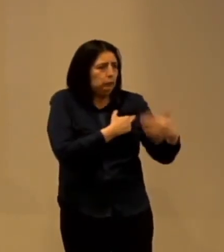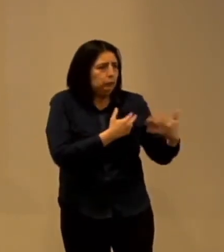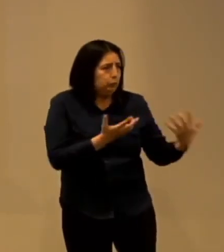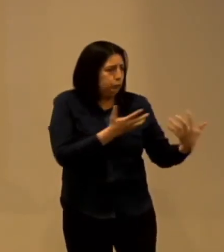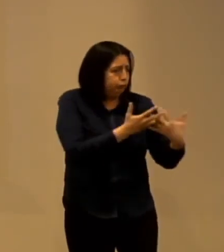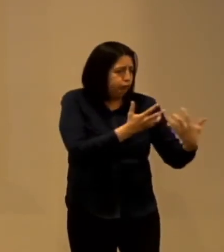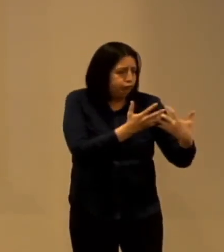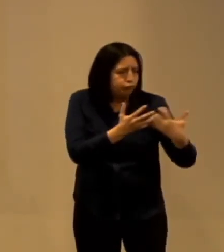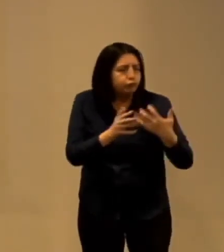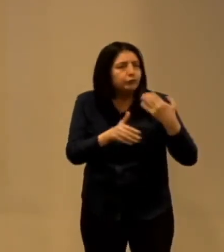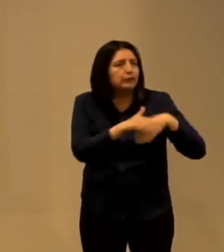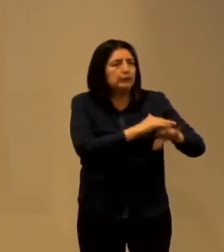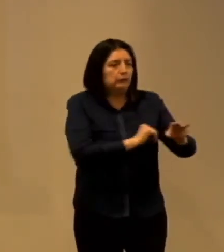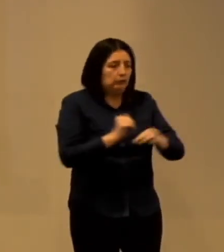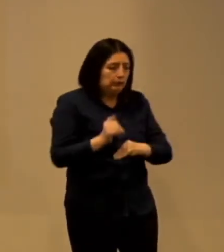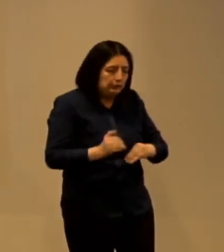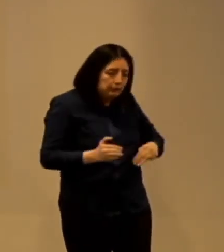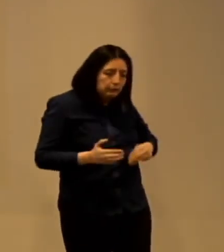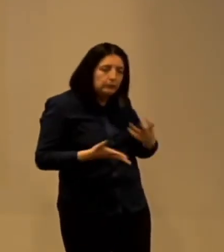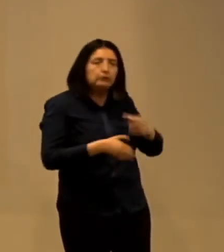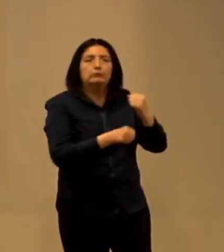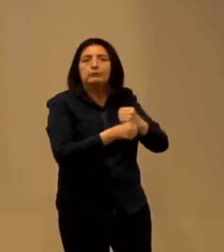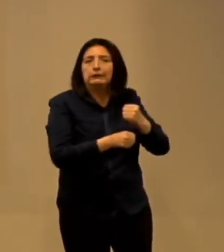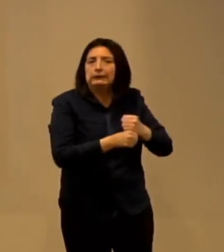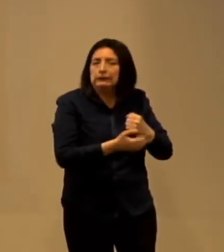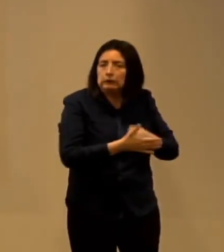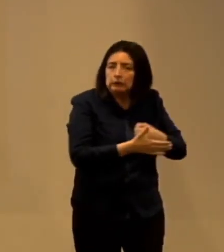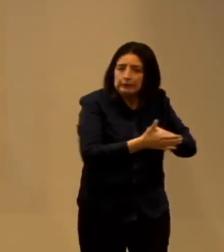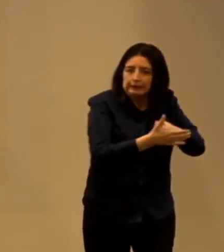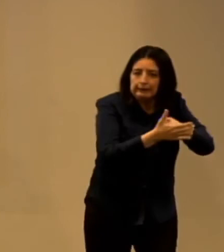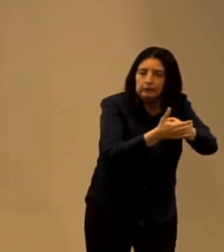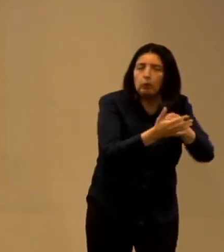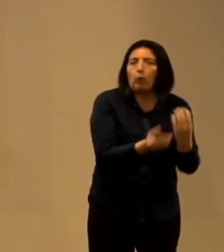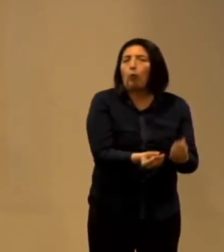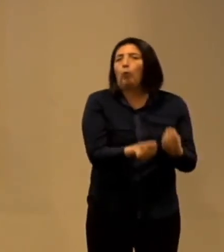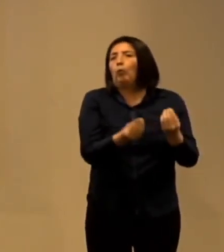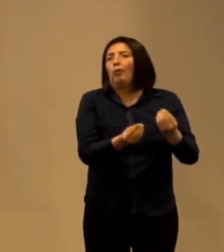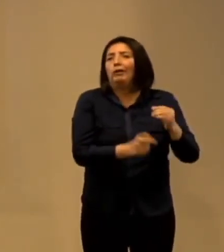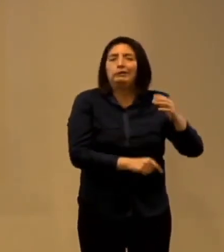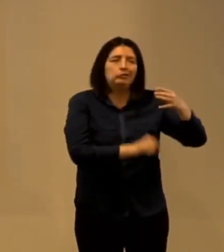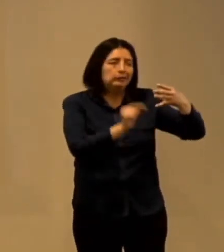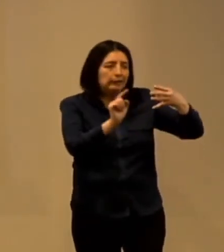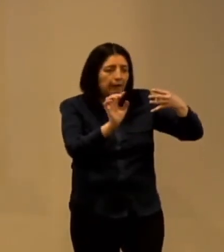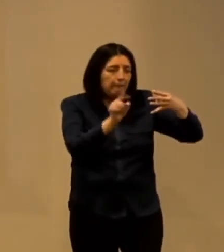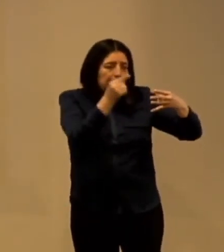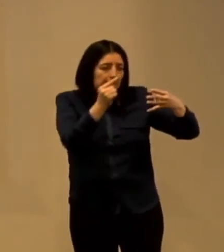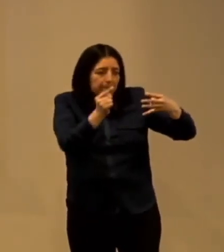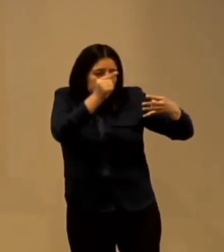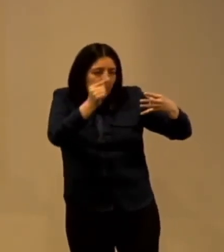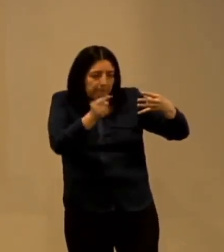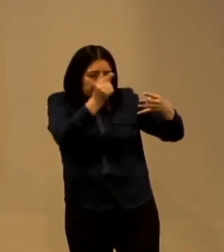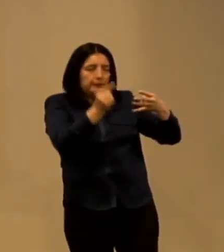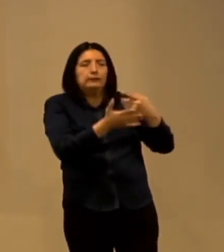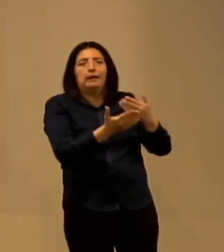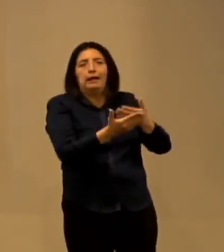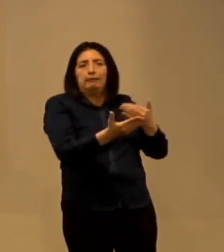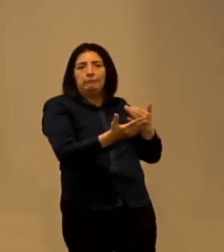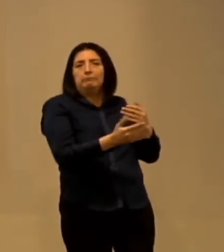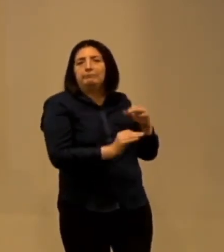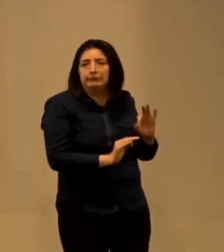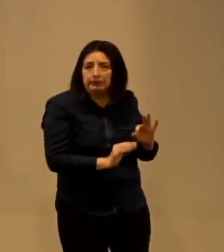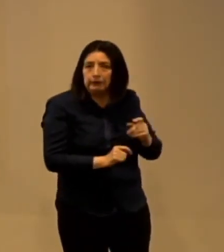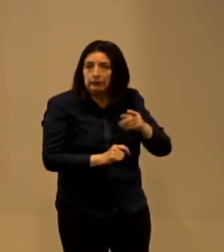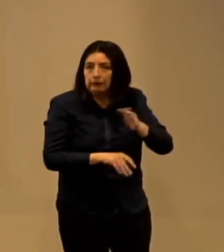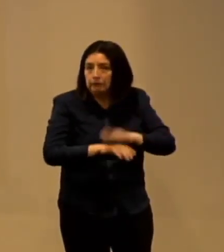interna ministerial, de poder darle el derrotero de cuáles son las prioridades que tienen que intervenirse. Y eso, por